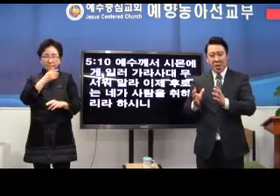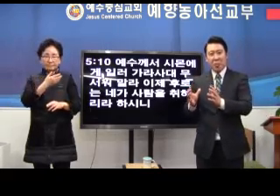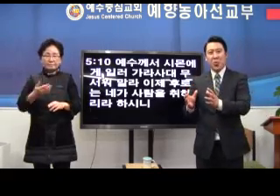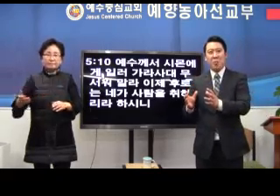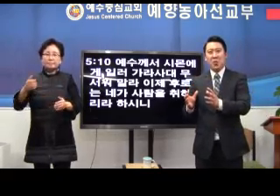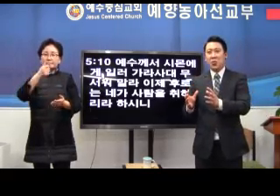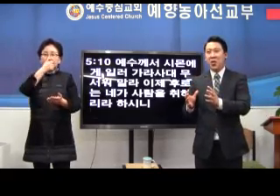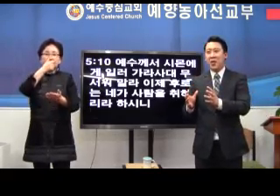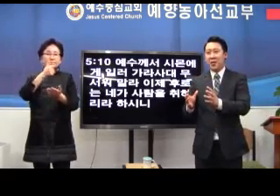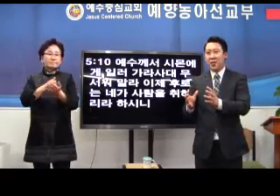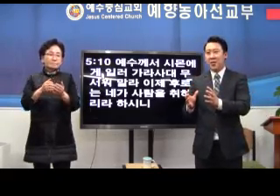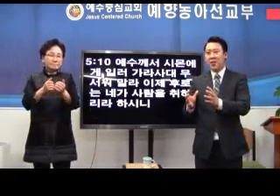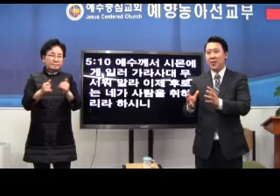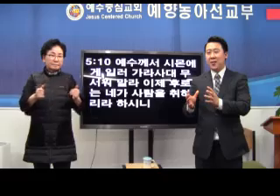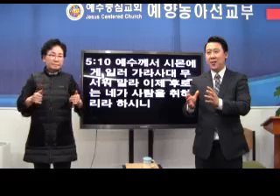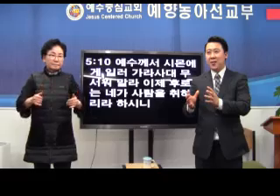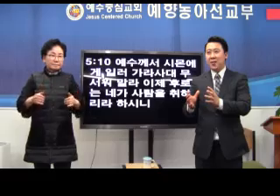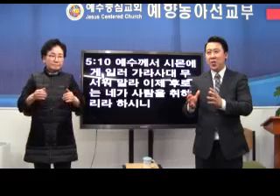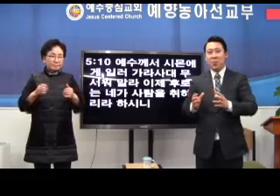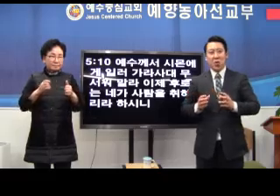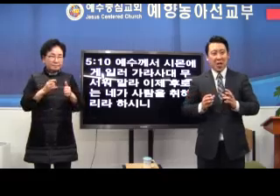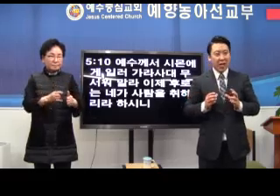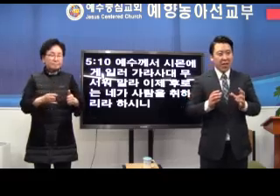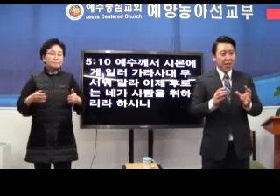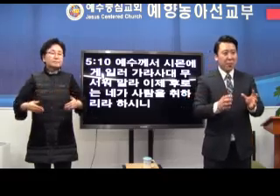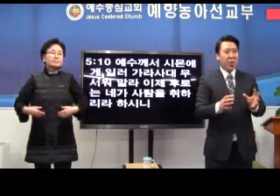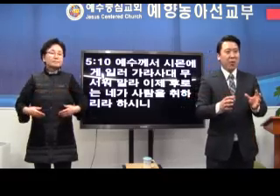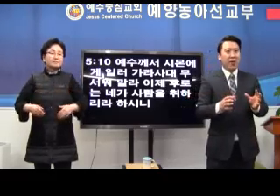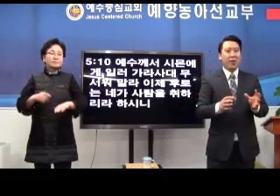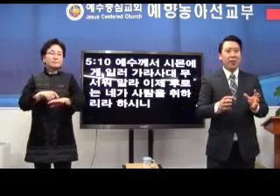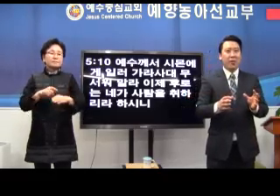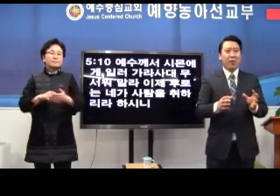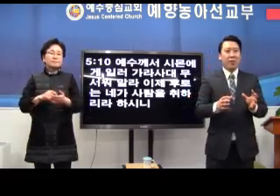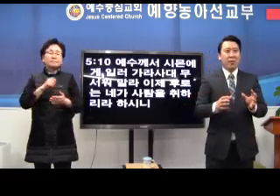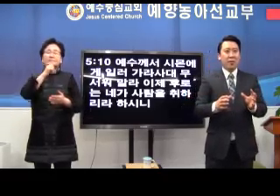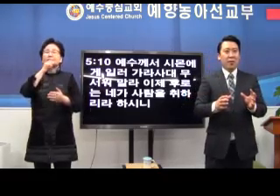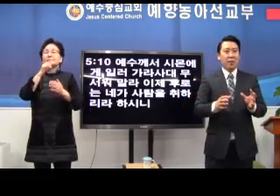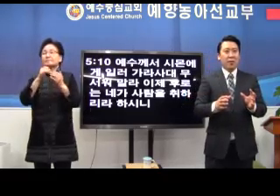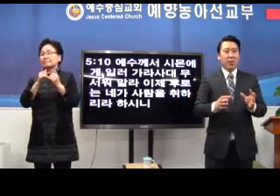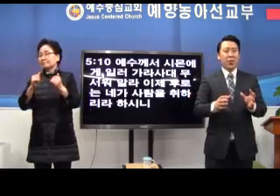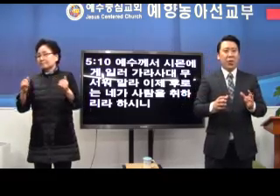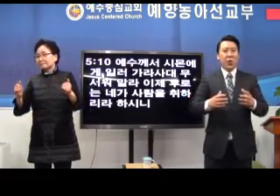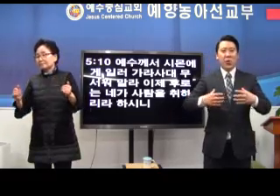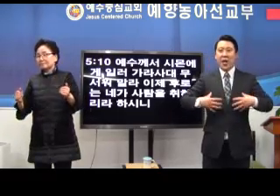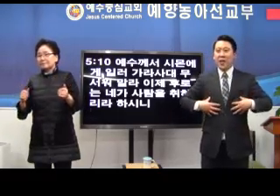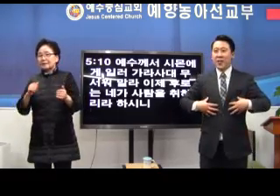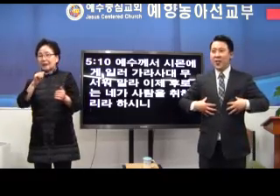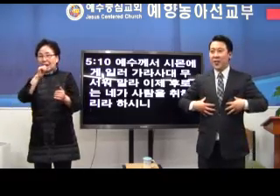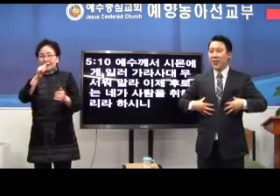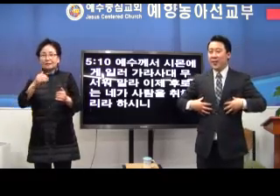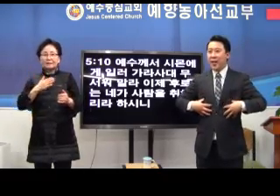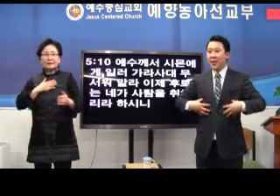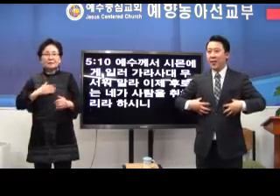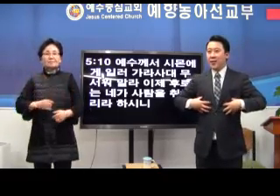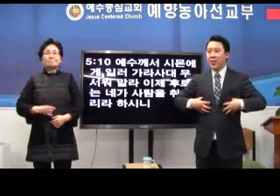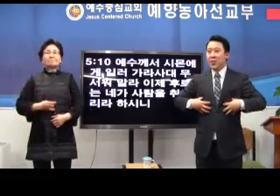죄인에게 필요합니다. 죄인에게. 심령이 가난한 자에게 필요한 거예요. 절대로 내 의리, 내